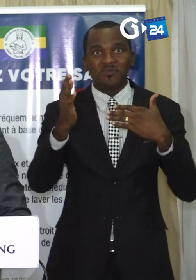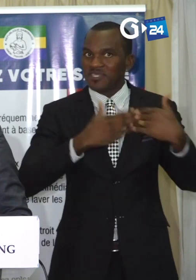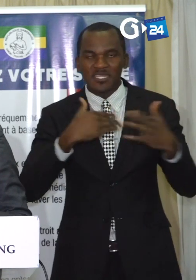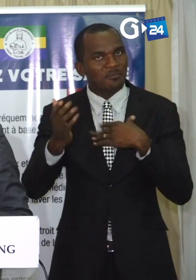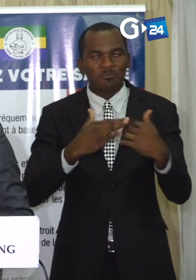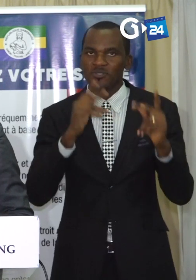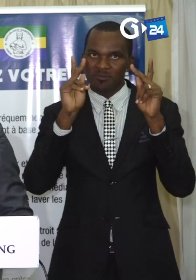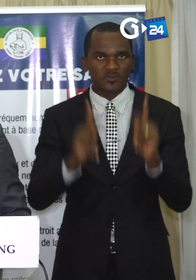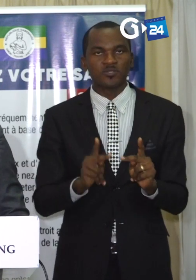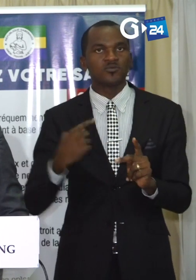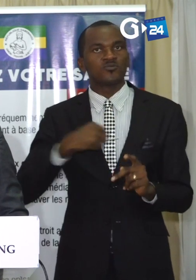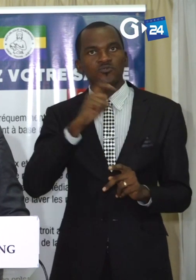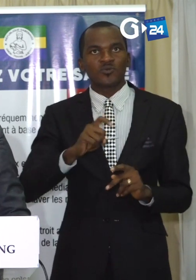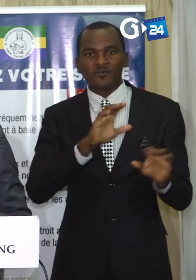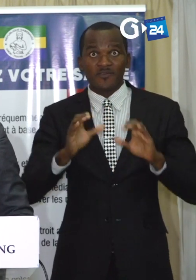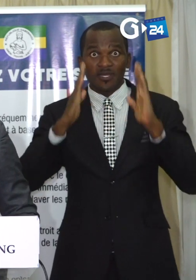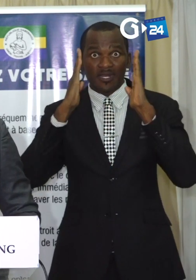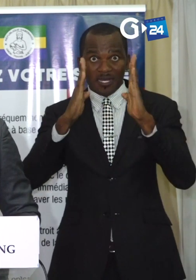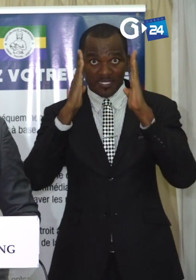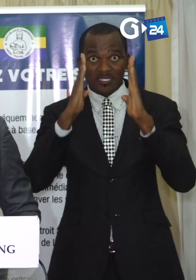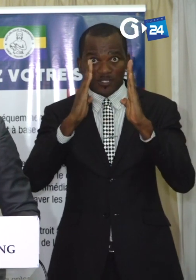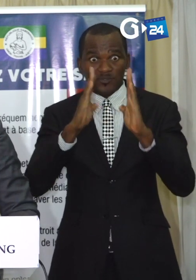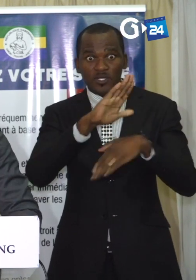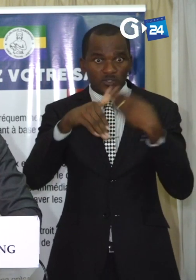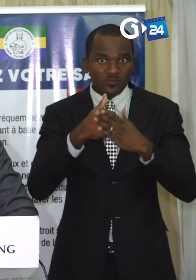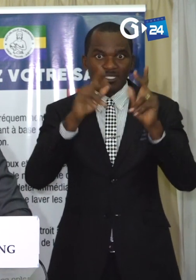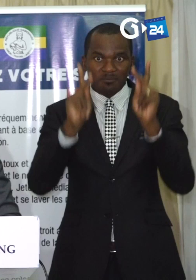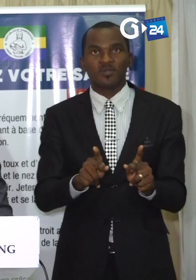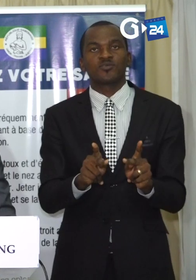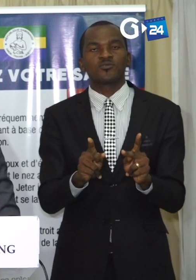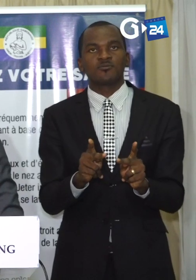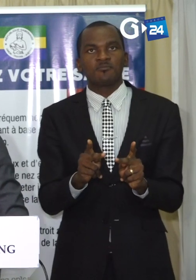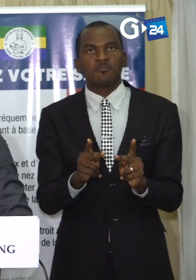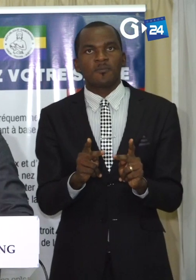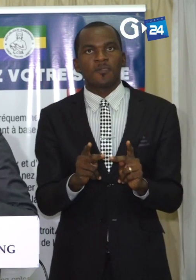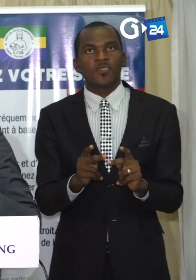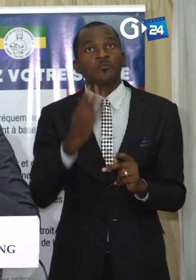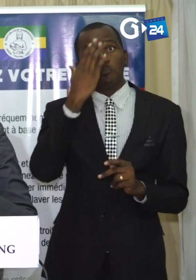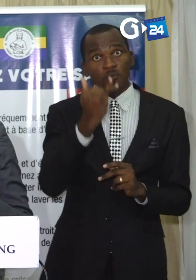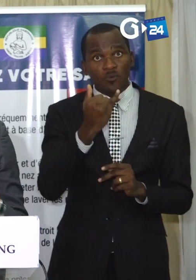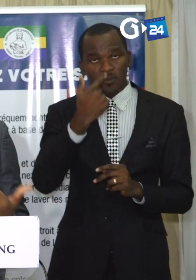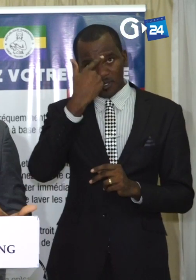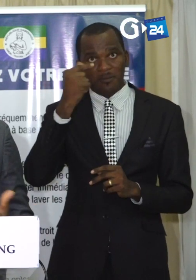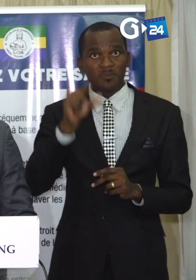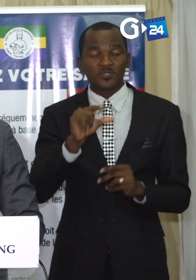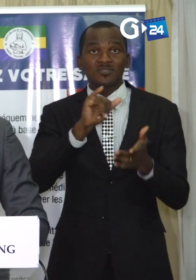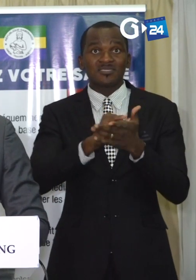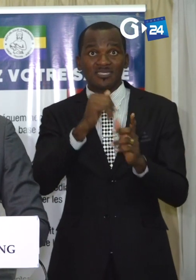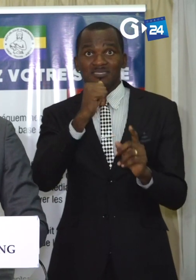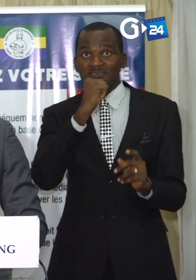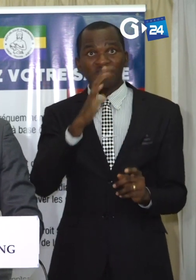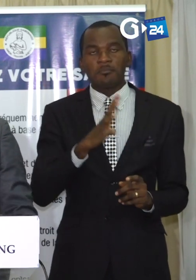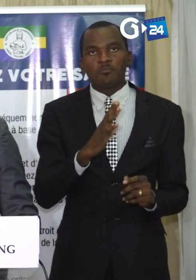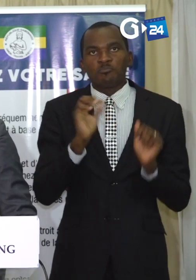aujourd'hui, de faire attention, d'être prudent, parce que cette dame n'aurait jamais